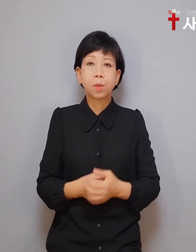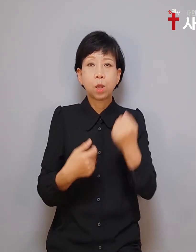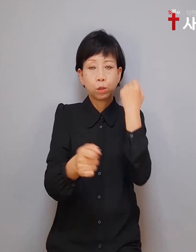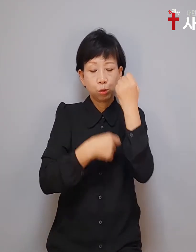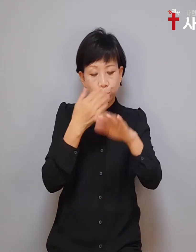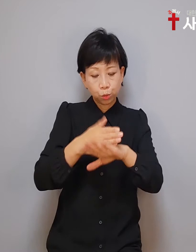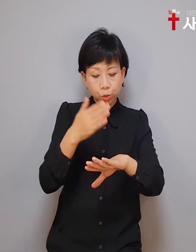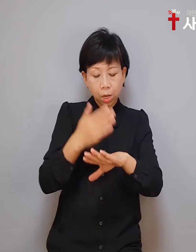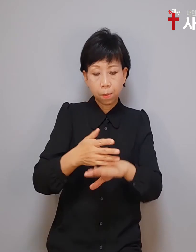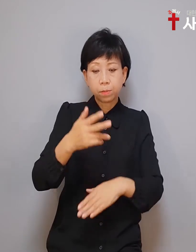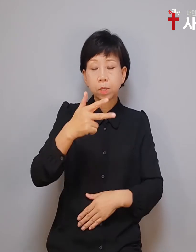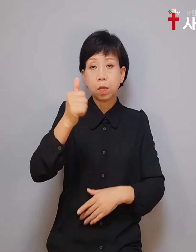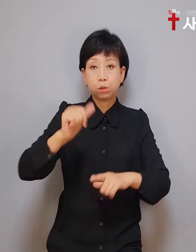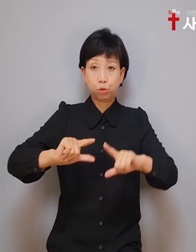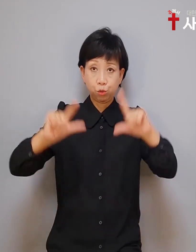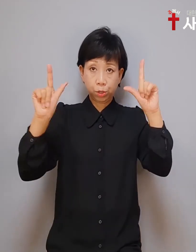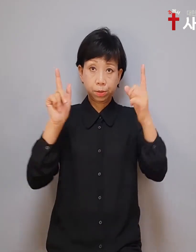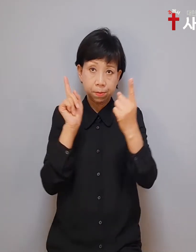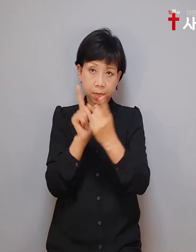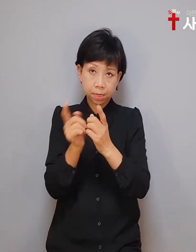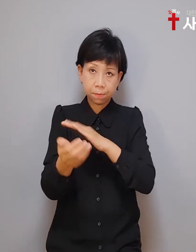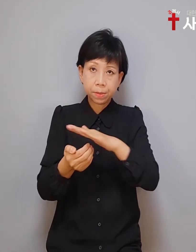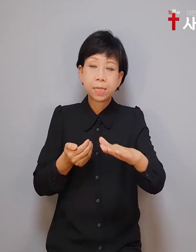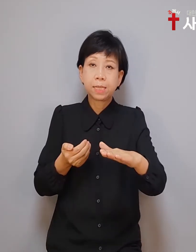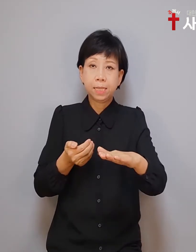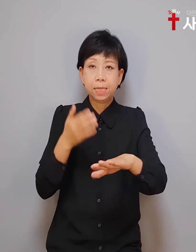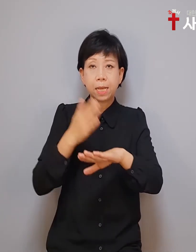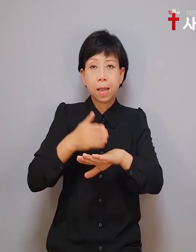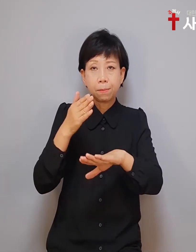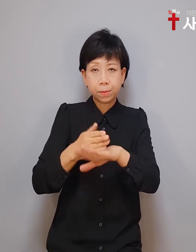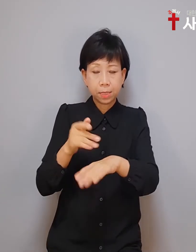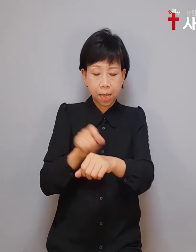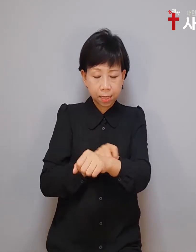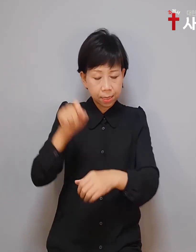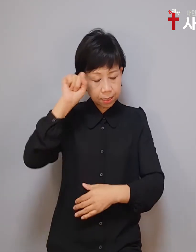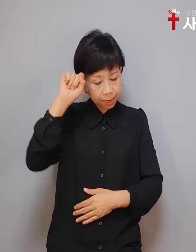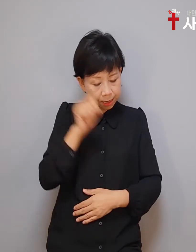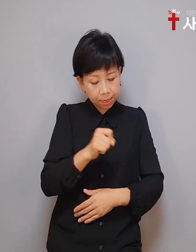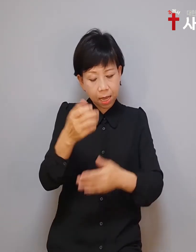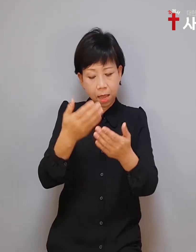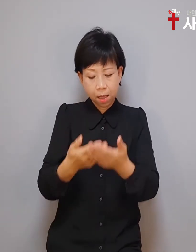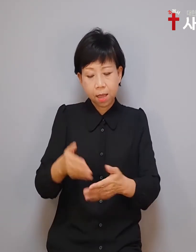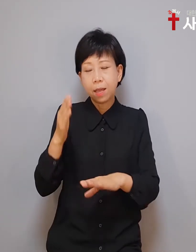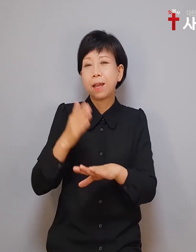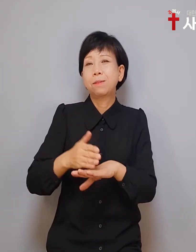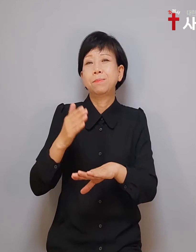추수감사주의를 맞이하여 미리 감사 특세를 하게 하시니 감사합니다.